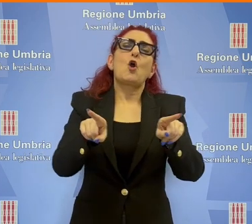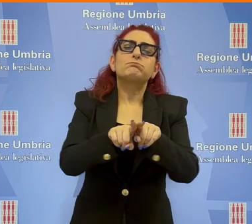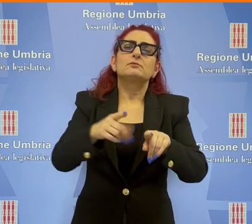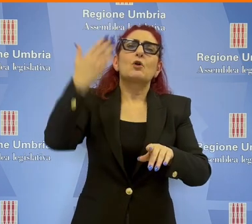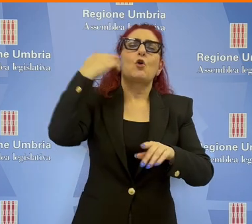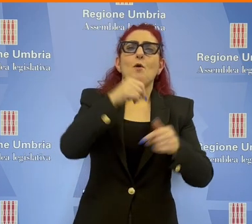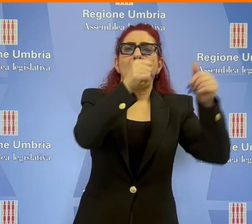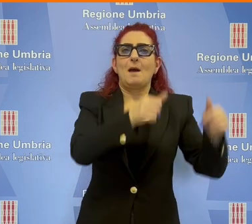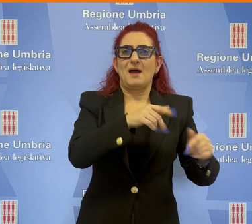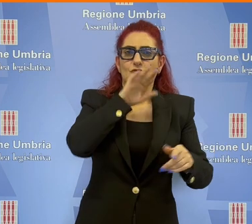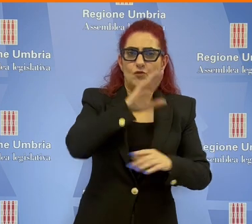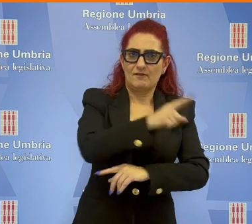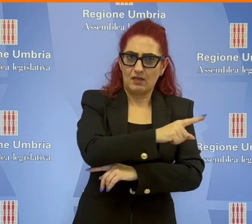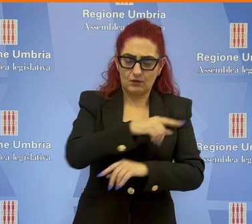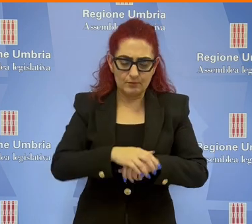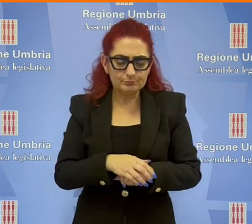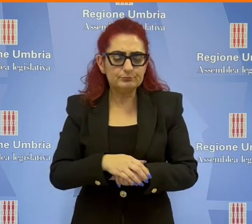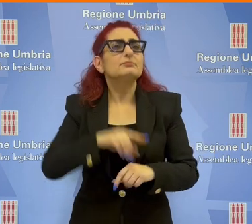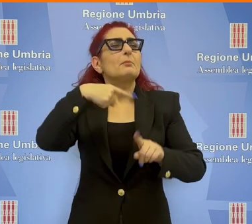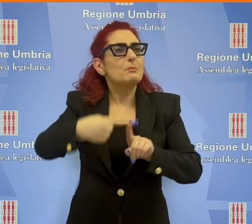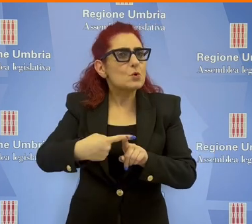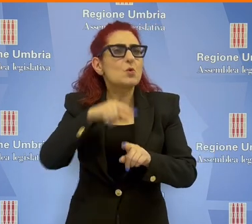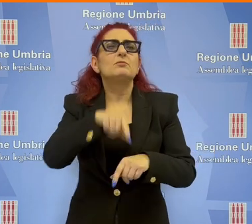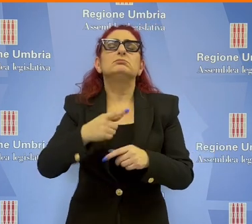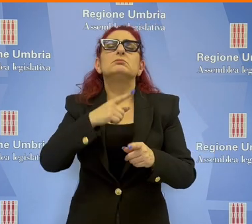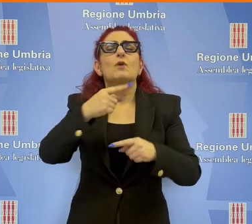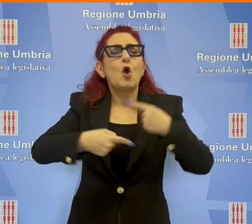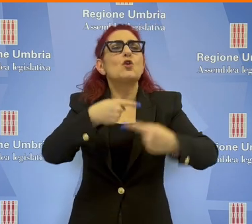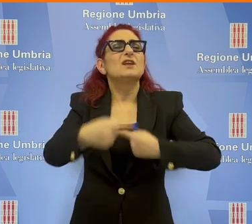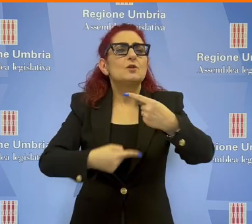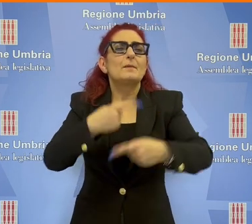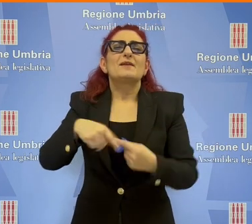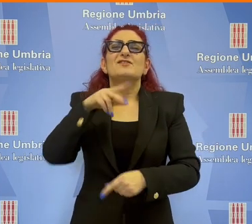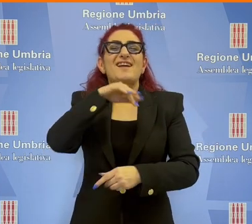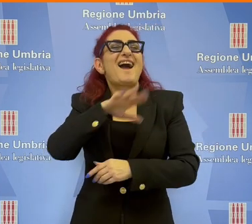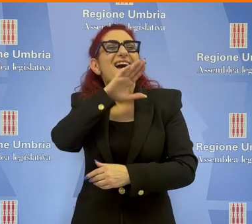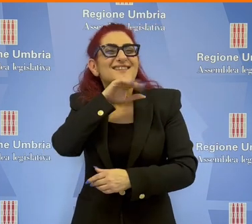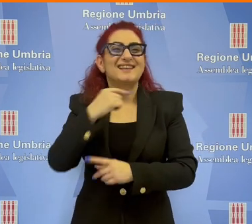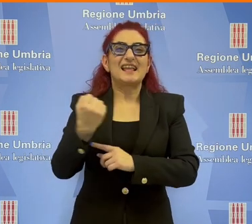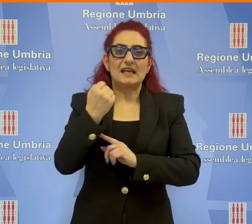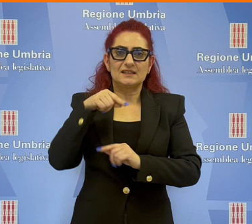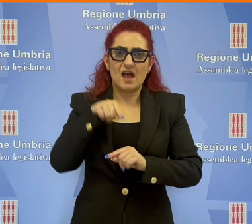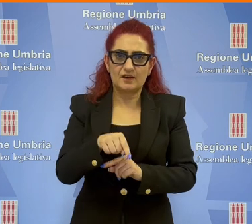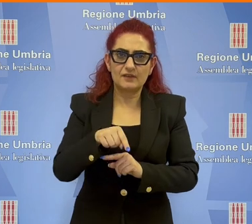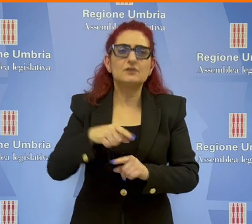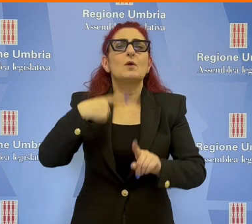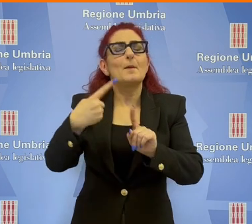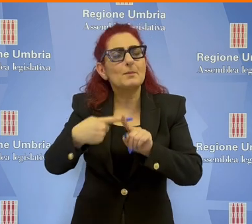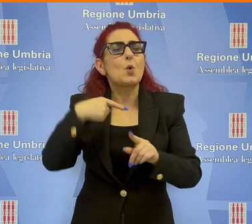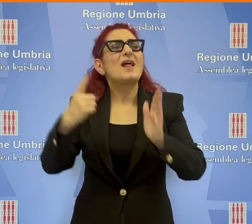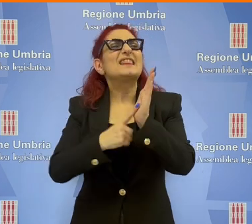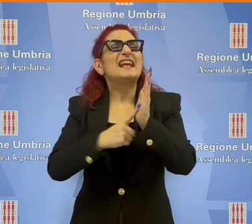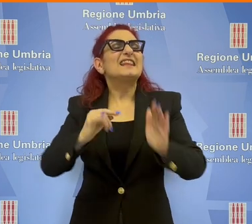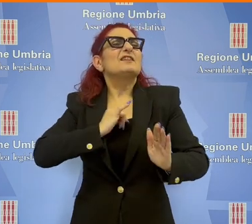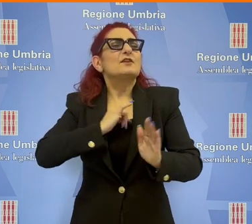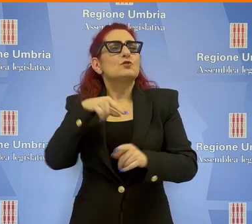a quelle stabilite nel contratto d'appalto cessato, nonché assicurare il mantenimento dell'anzianità di servizio e i diritti